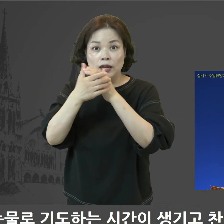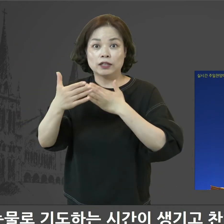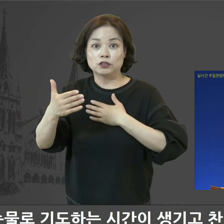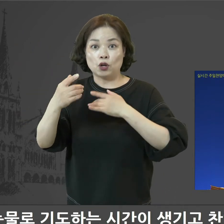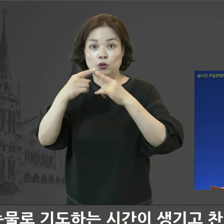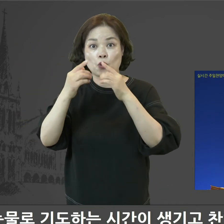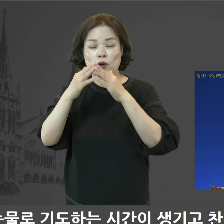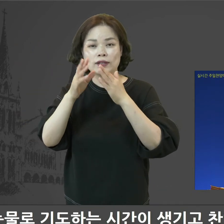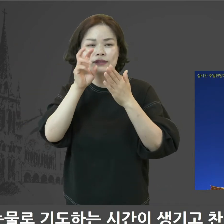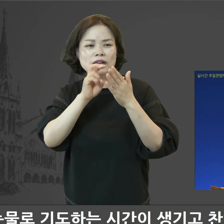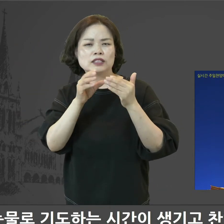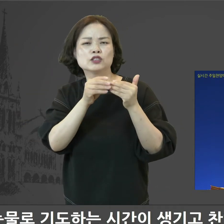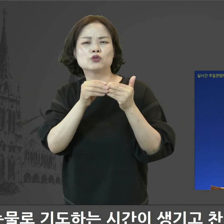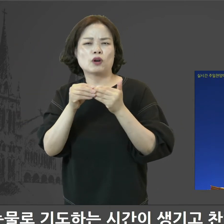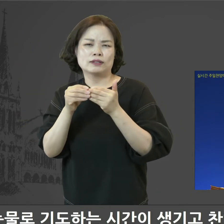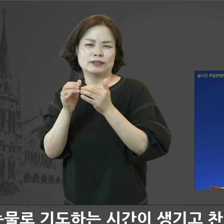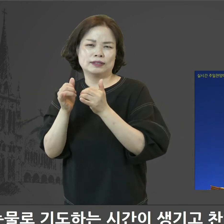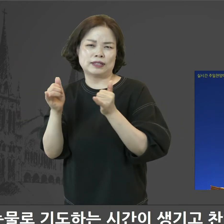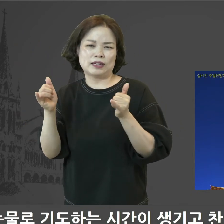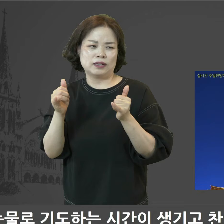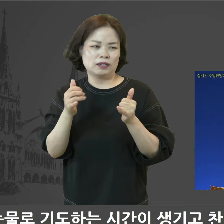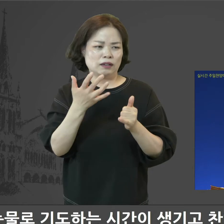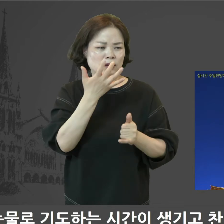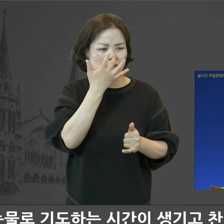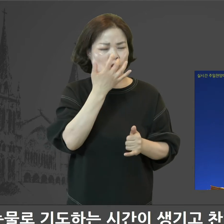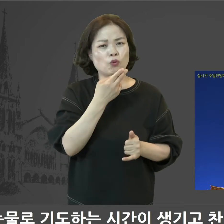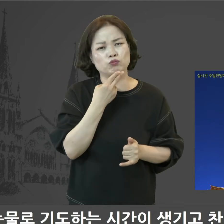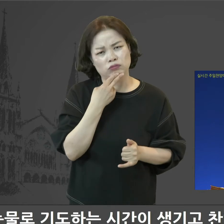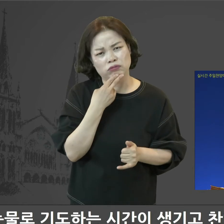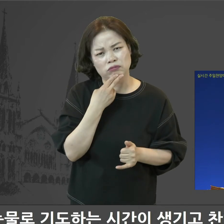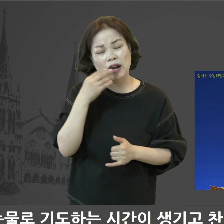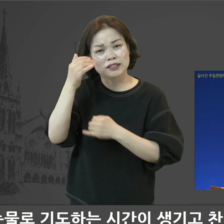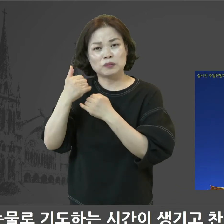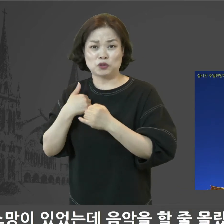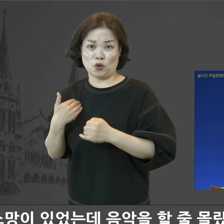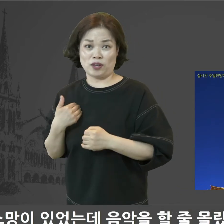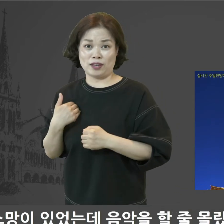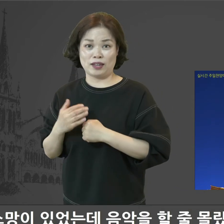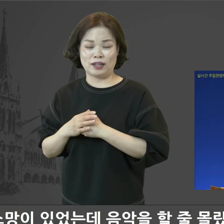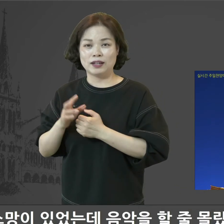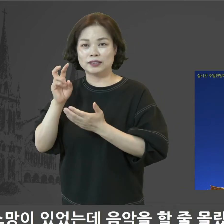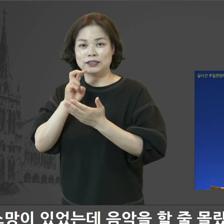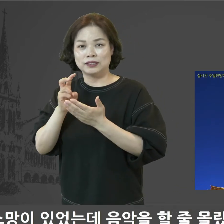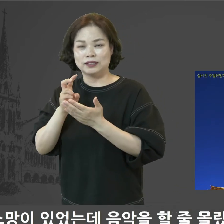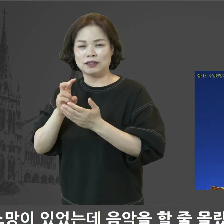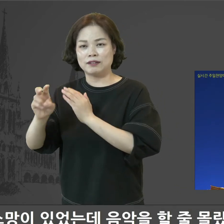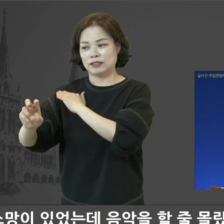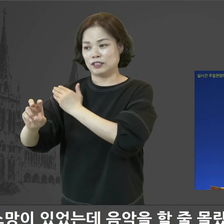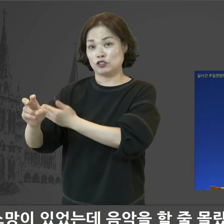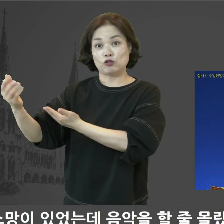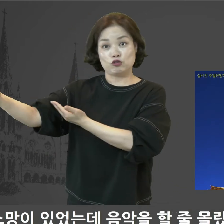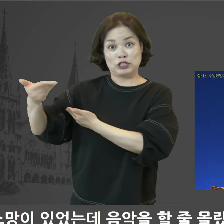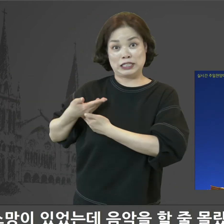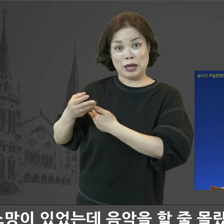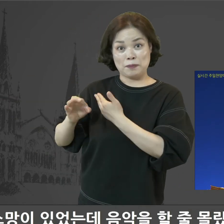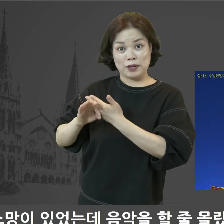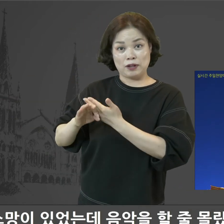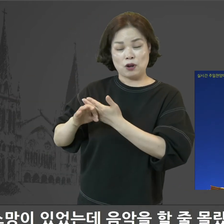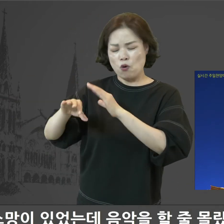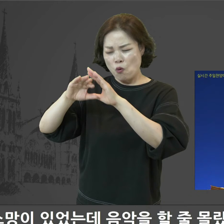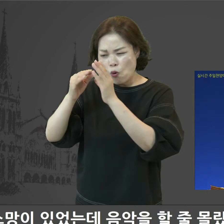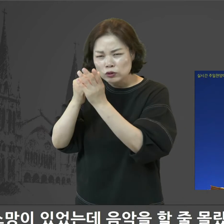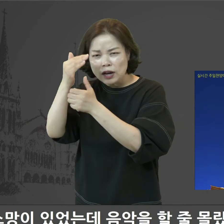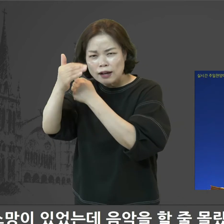저희 교회에 찬양 인도할 수 있는 사람이 별로 없는데 하나님 저에게 음악적 재능을 주신다면 제가